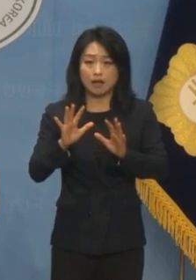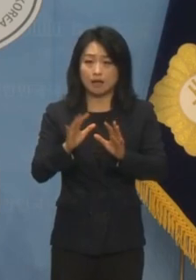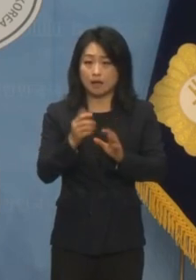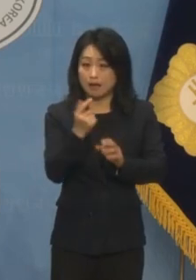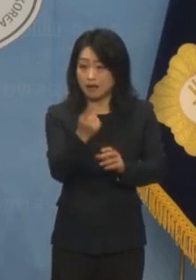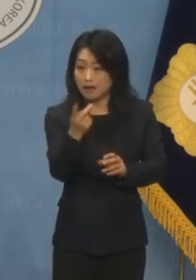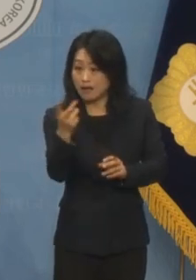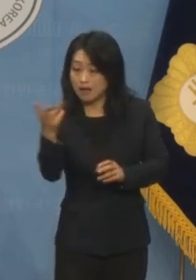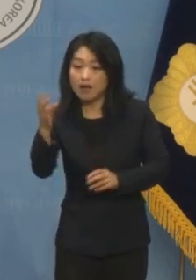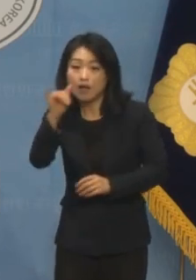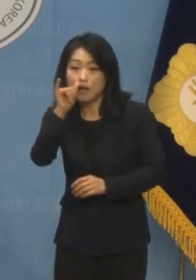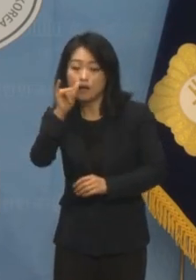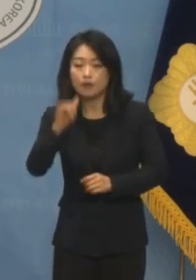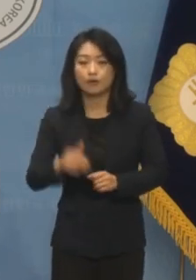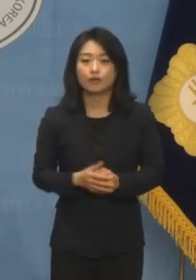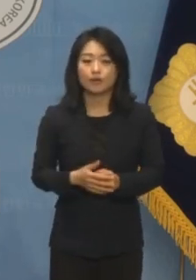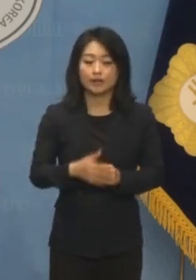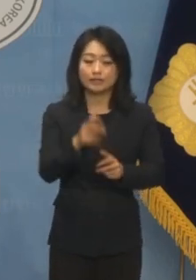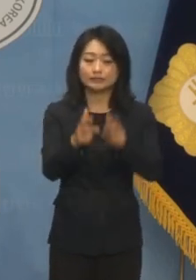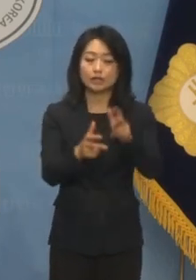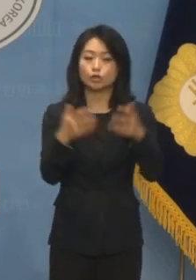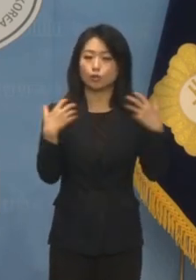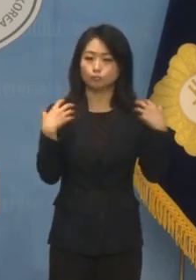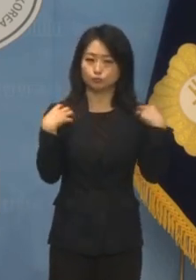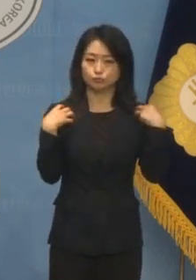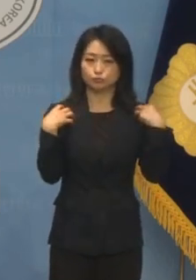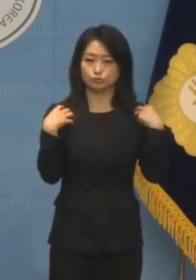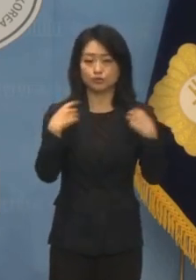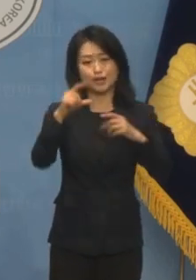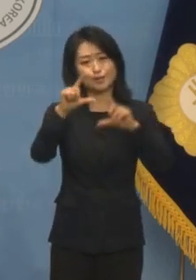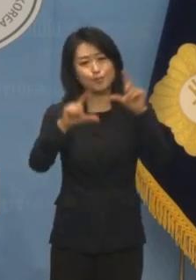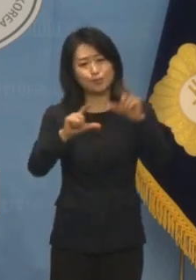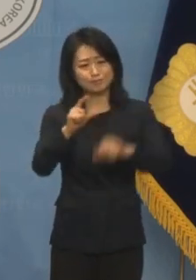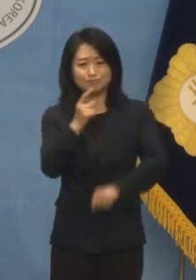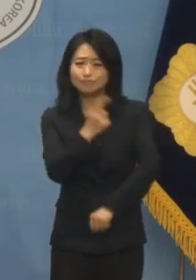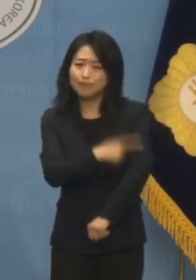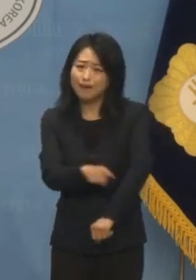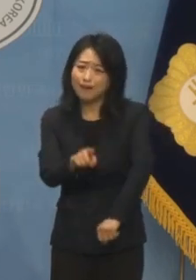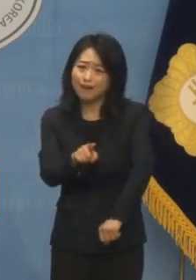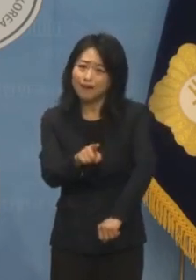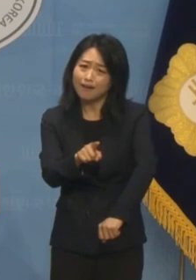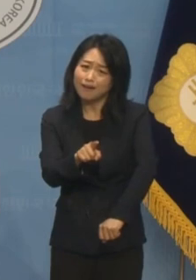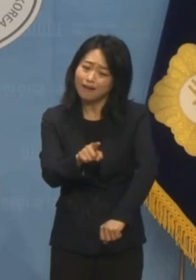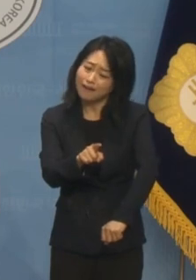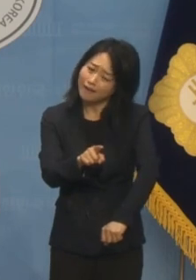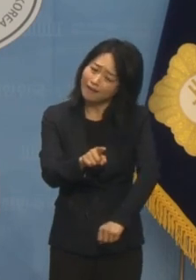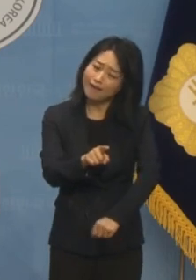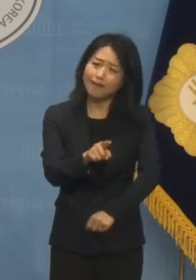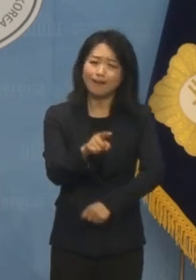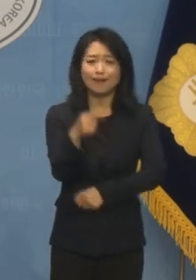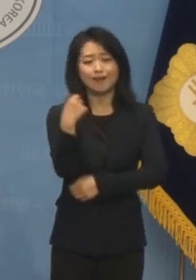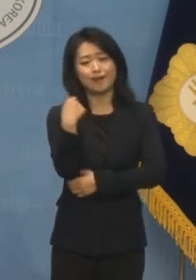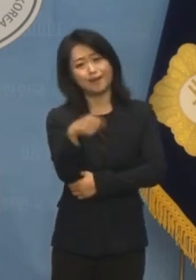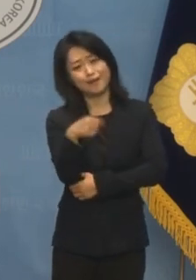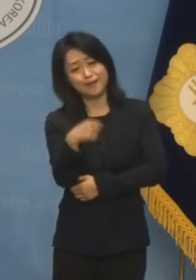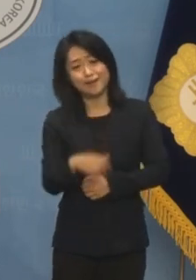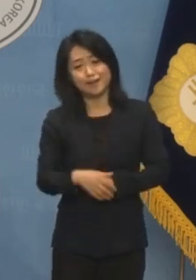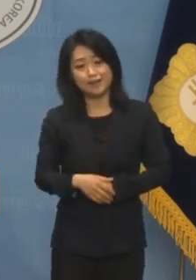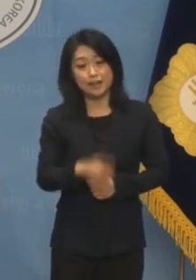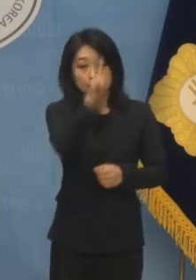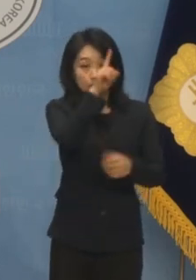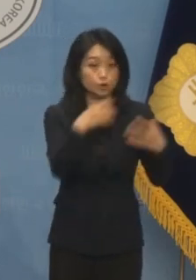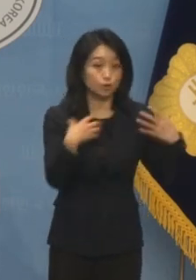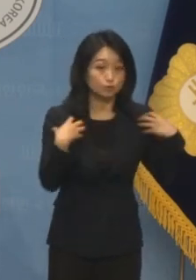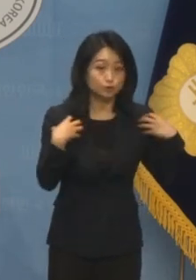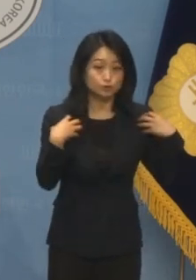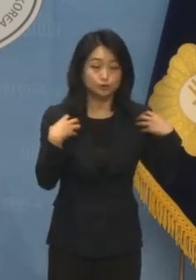않습니다. 대한민국의 산업통상 자원부가 이렇게 무능하고 엉성한 조직이었습니까? 애당초